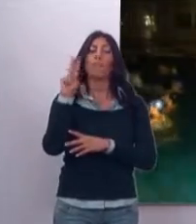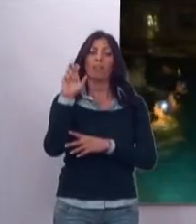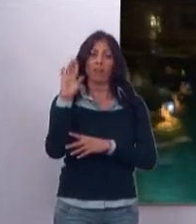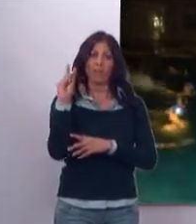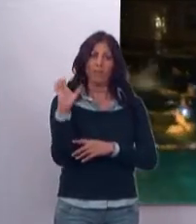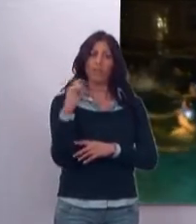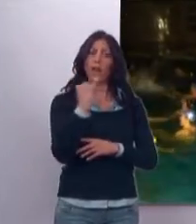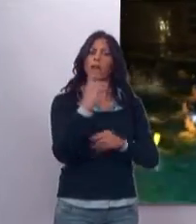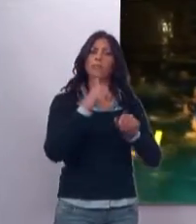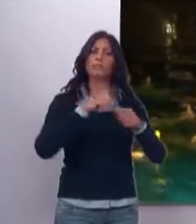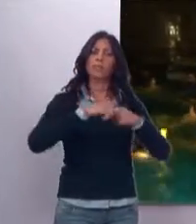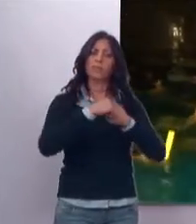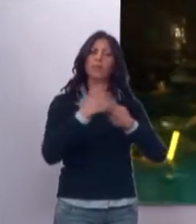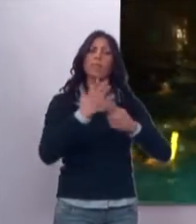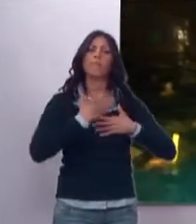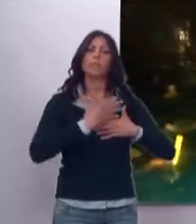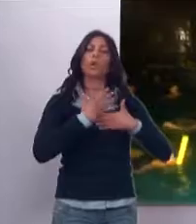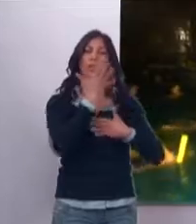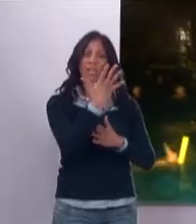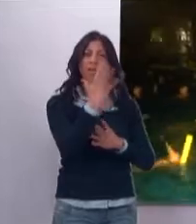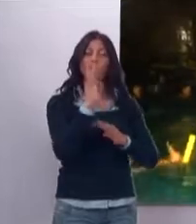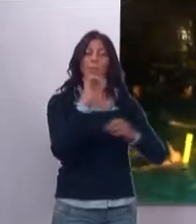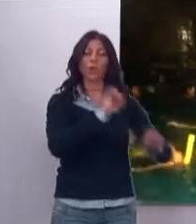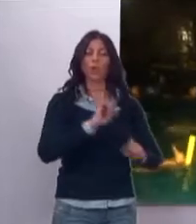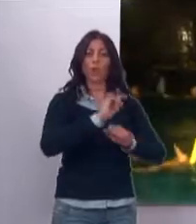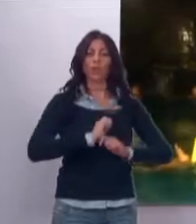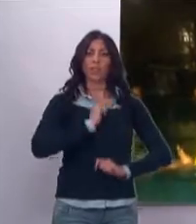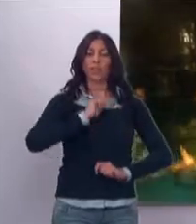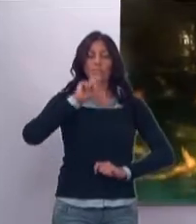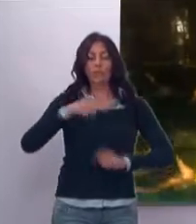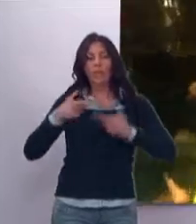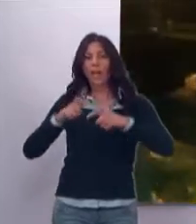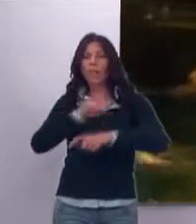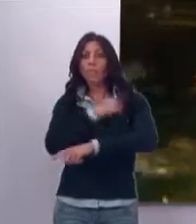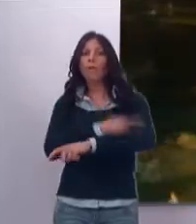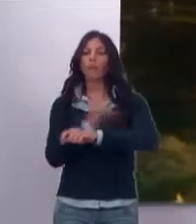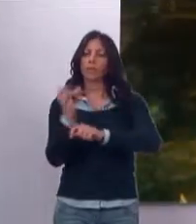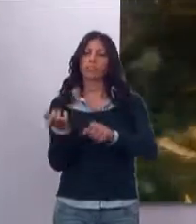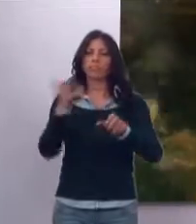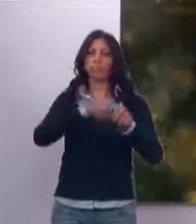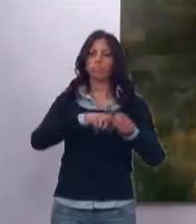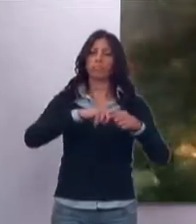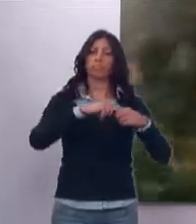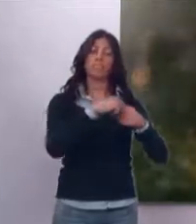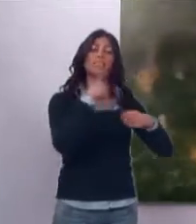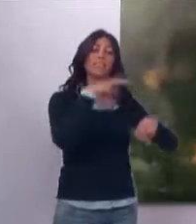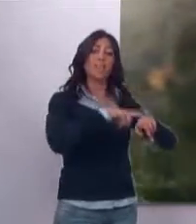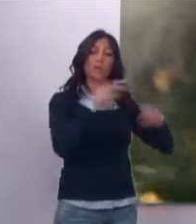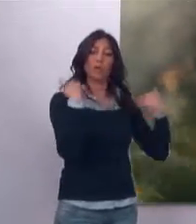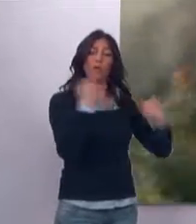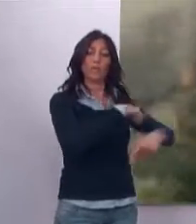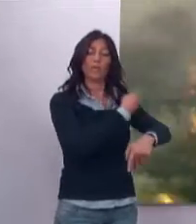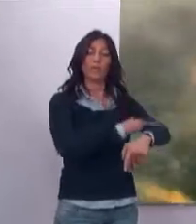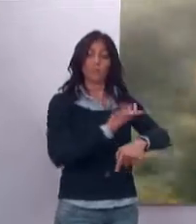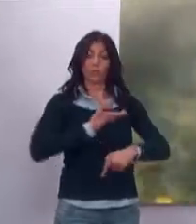forman parte cinco voluntarios ante Protección Civil y también personal del Área de Deportes. El delegado